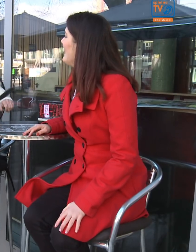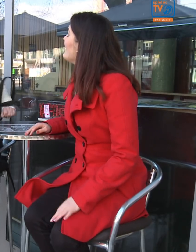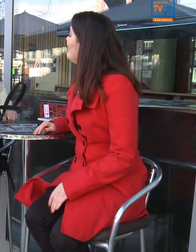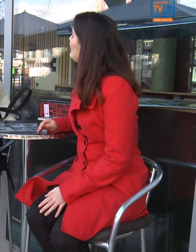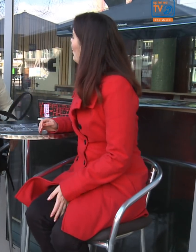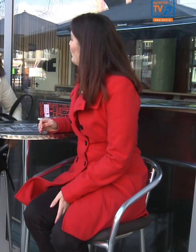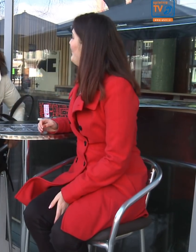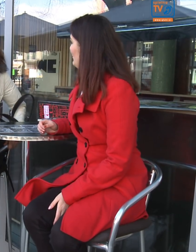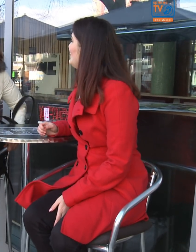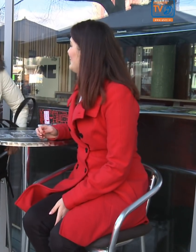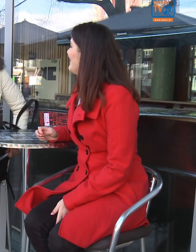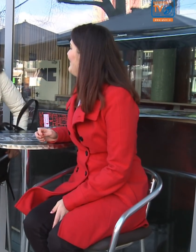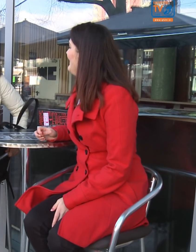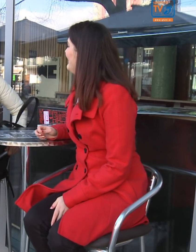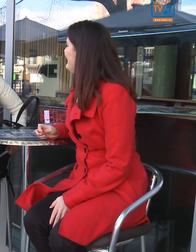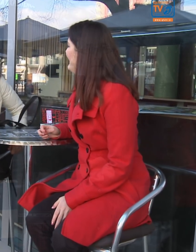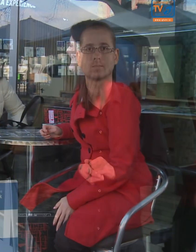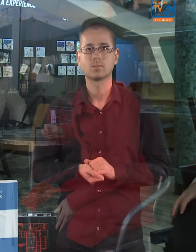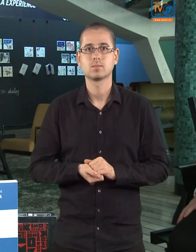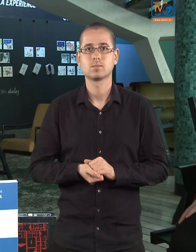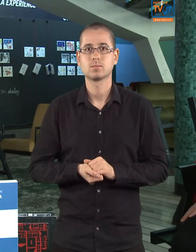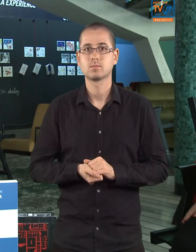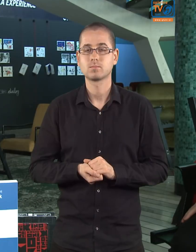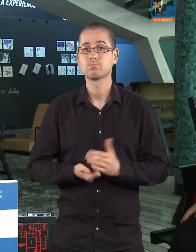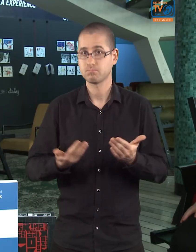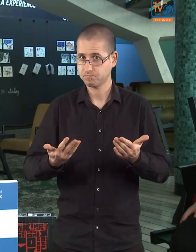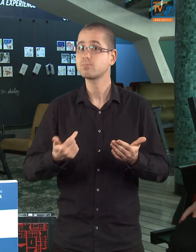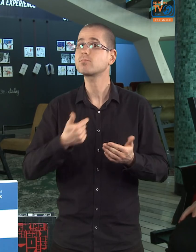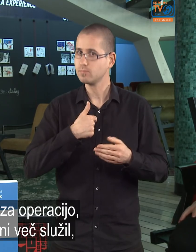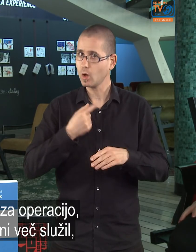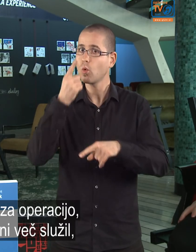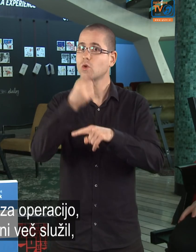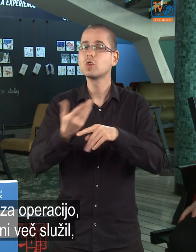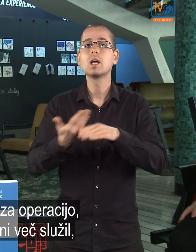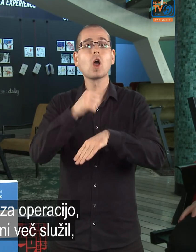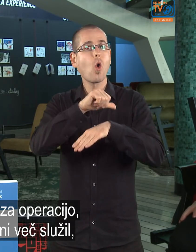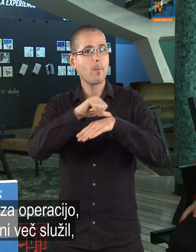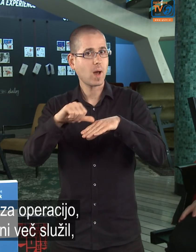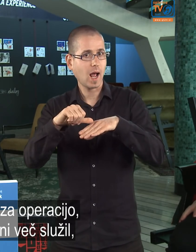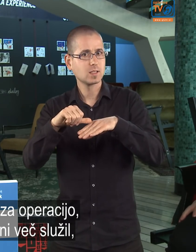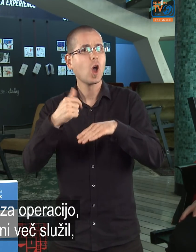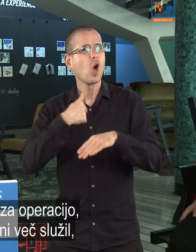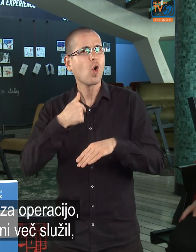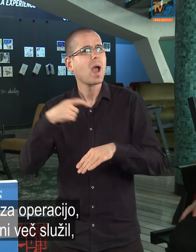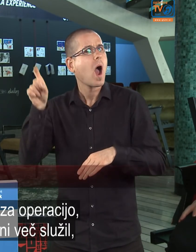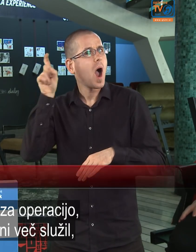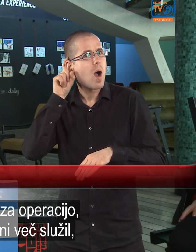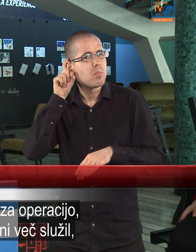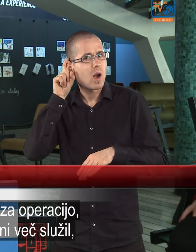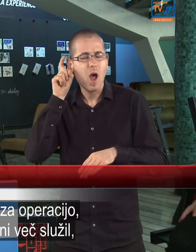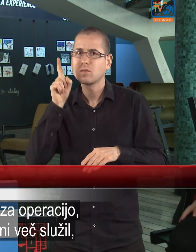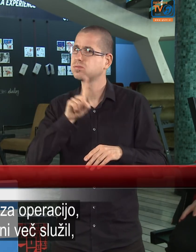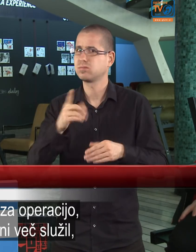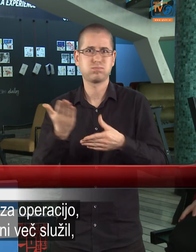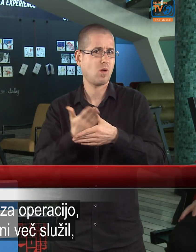Kaj? Si imela dolgo pot, že sem. Ne. Jaz sem se odločila za operacijo, ko mi slušni aparat ni več